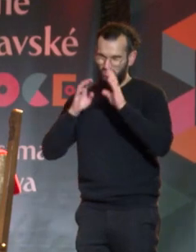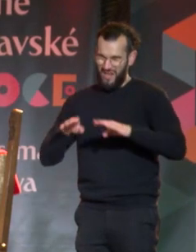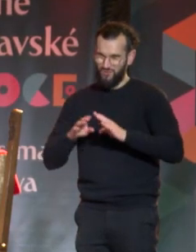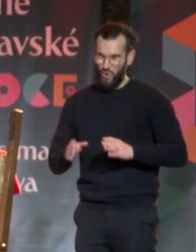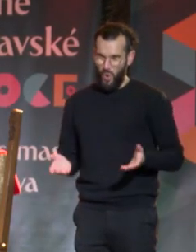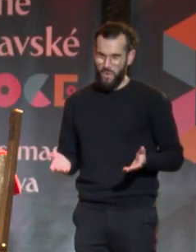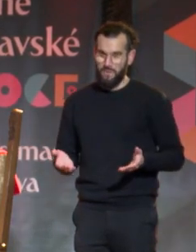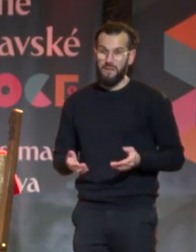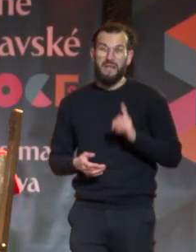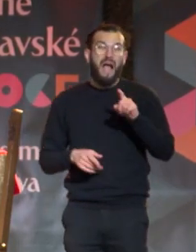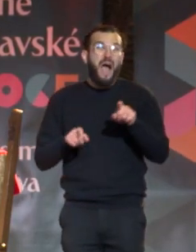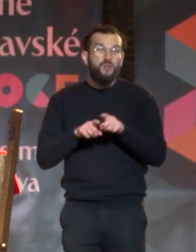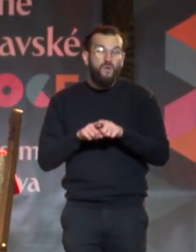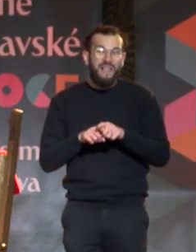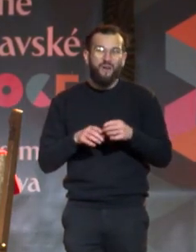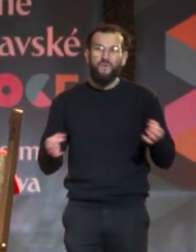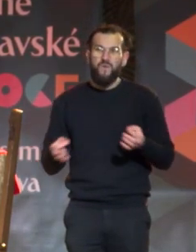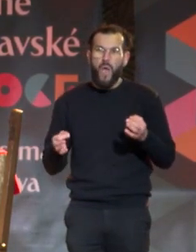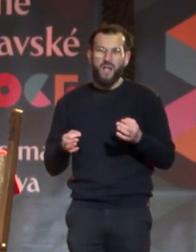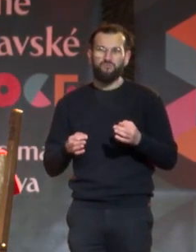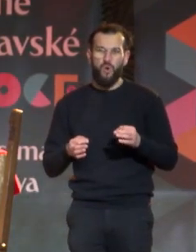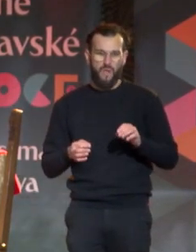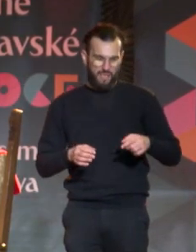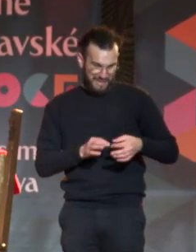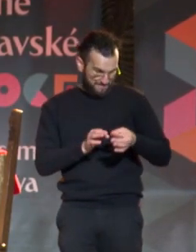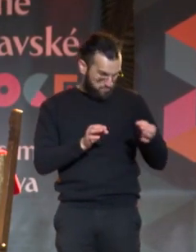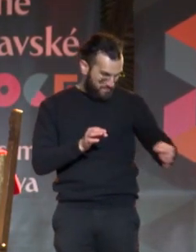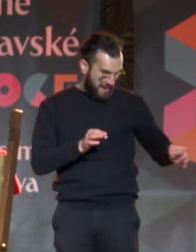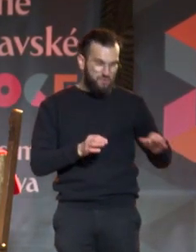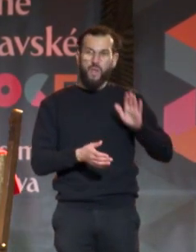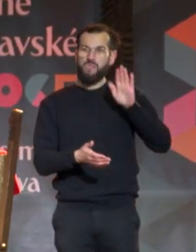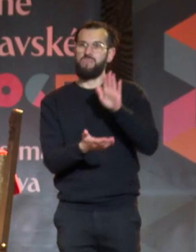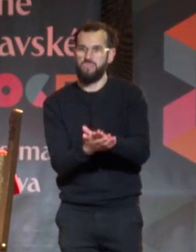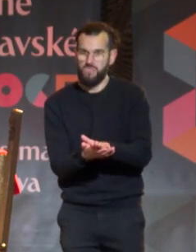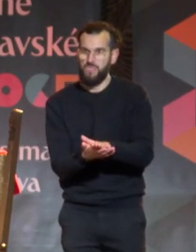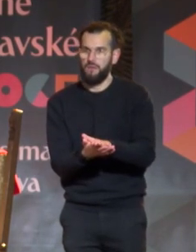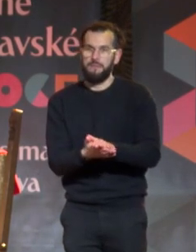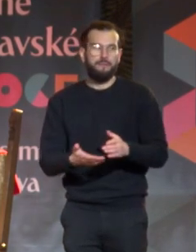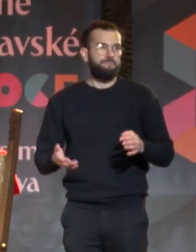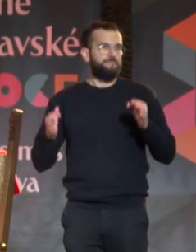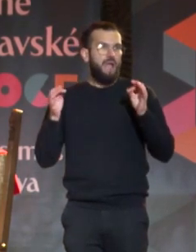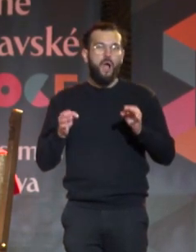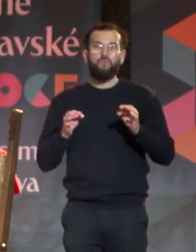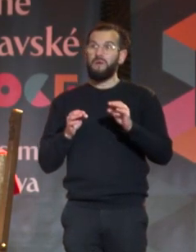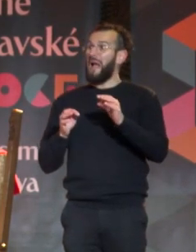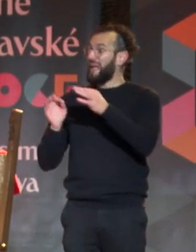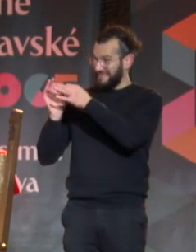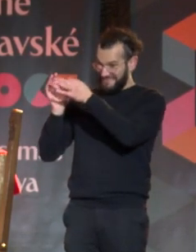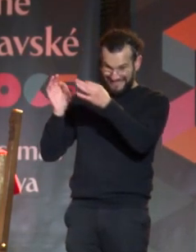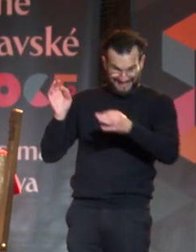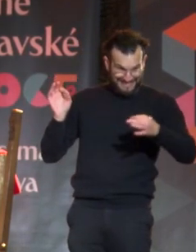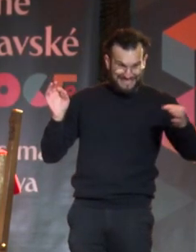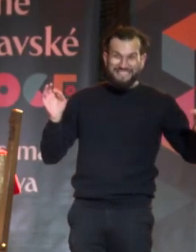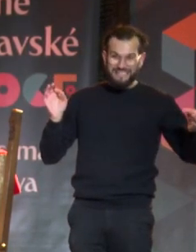a podruhé mi po pár krokoch niečo prišliapne po vrázok. Keď som ďaleko od bytu, tak sa